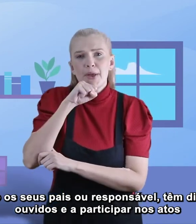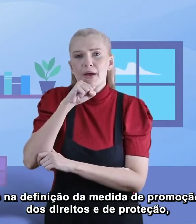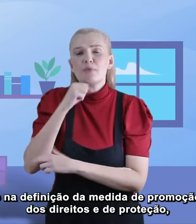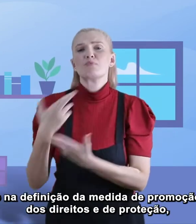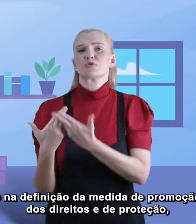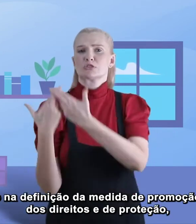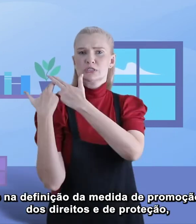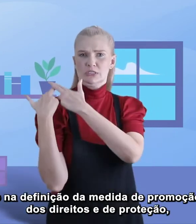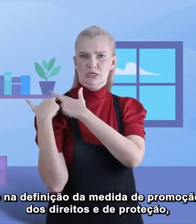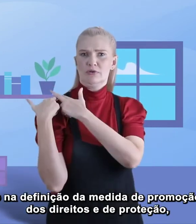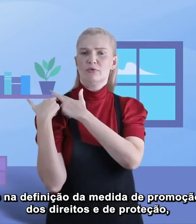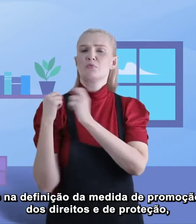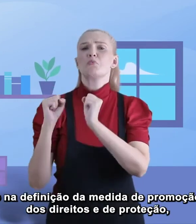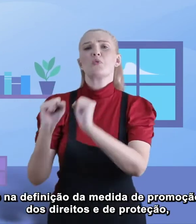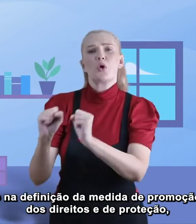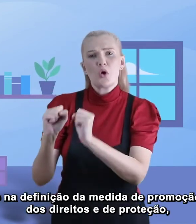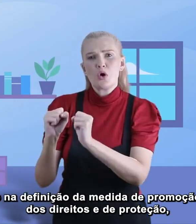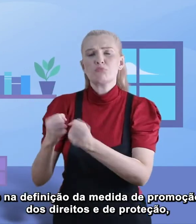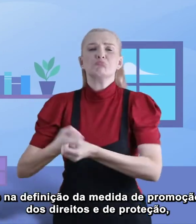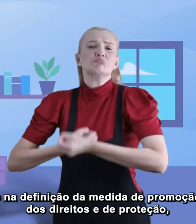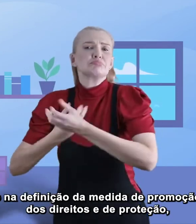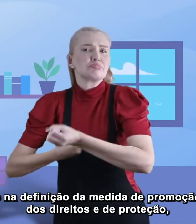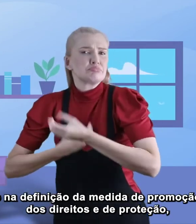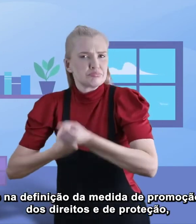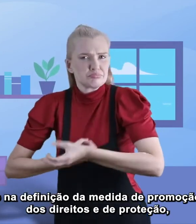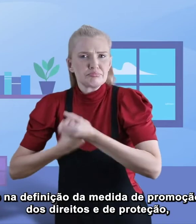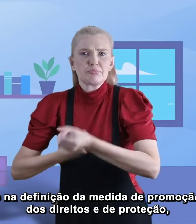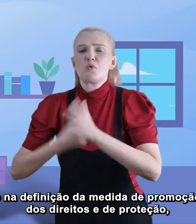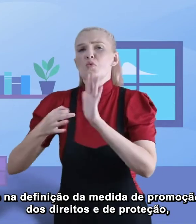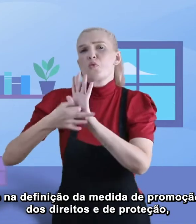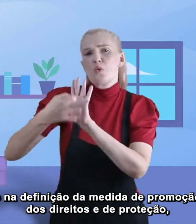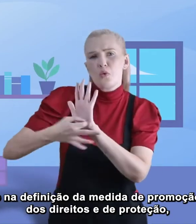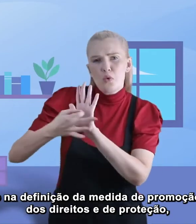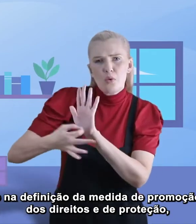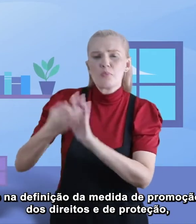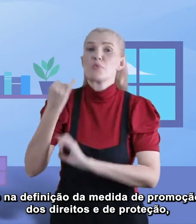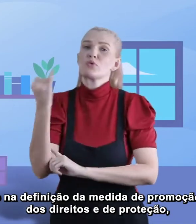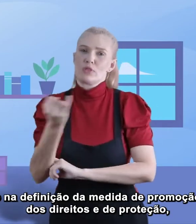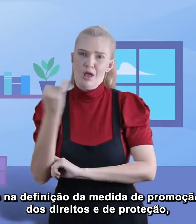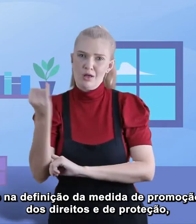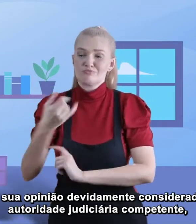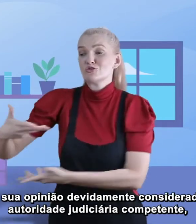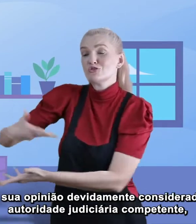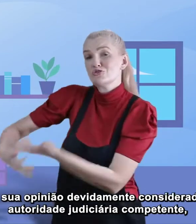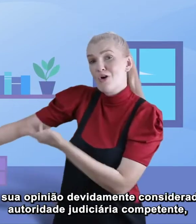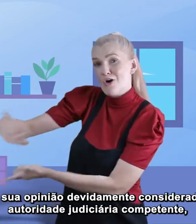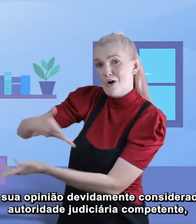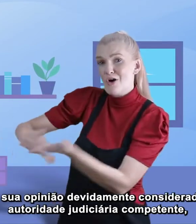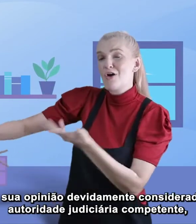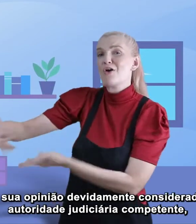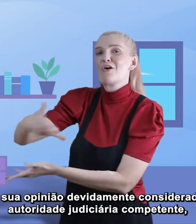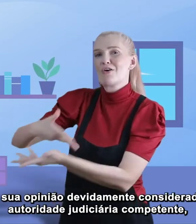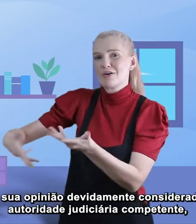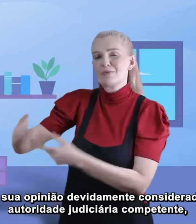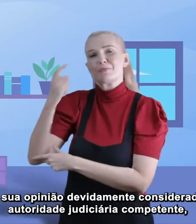e na definição da medida de promoção dos direitos e de proteção, sendo sua opinião devidamente